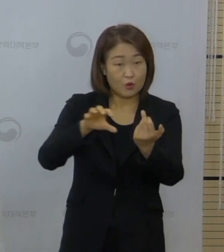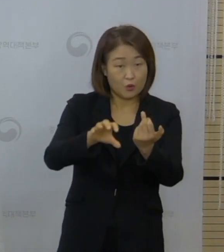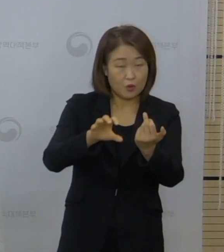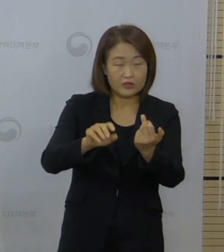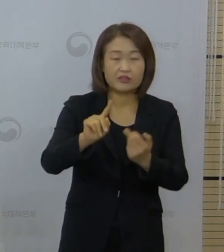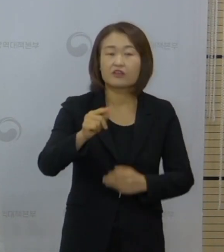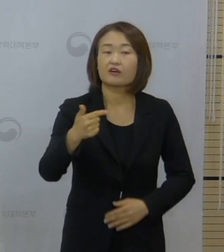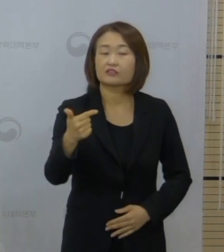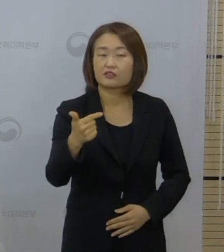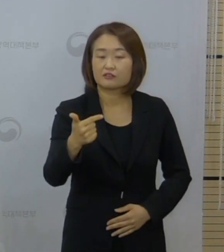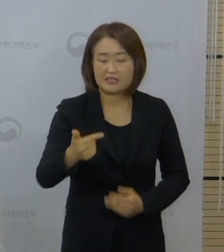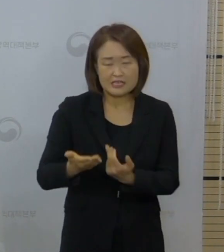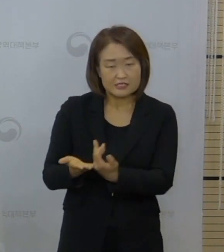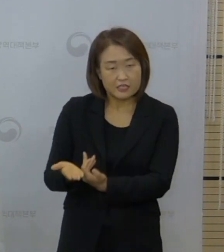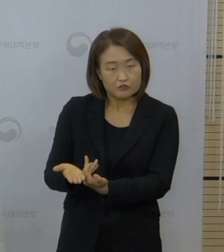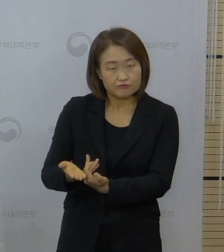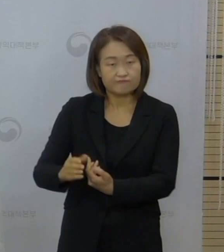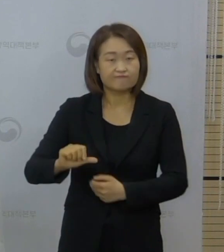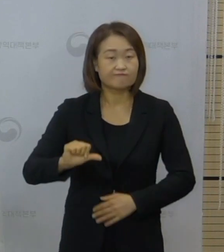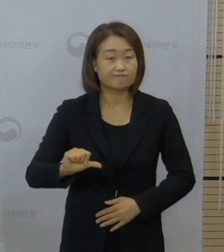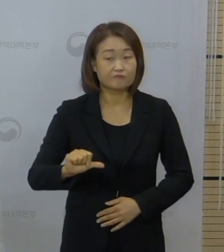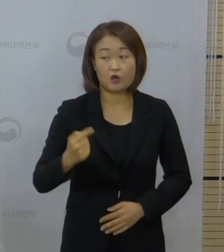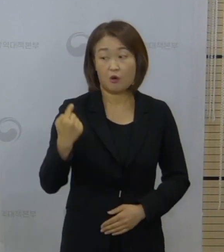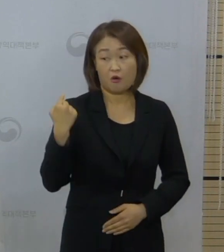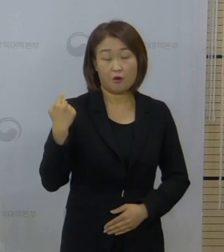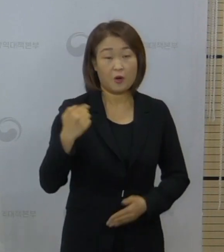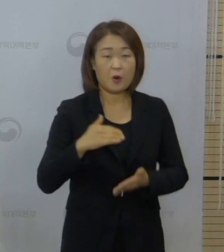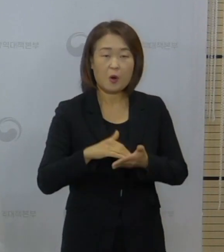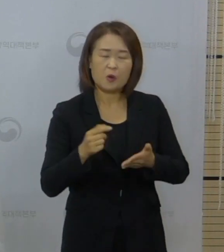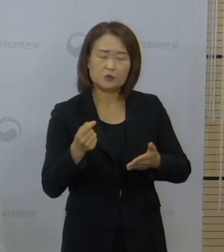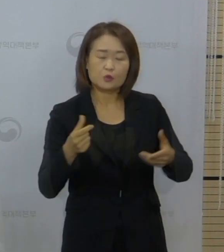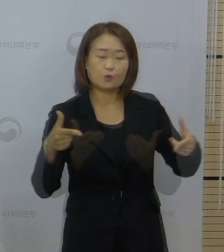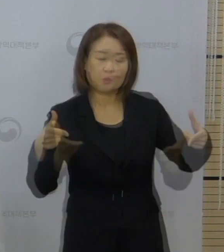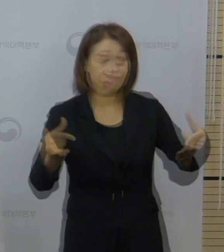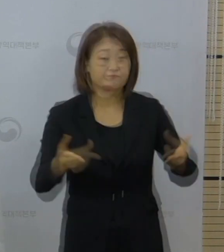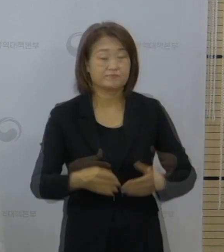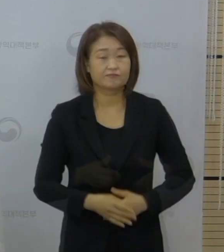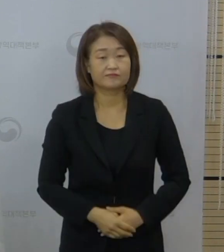6명, 그리고 제주는 5명으로 어제보다 일부 감소하였습니다.